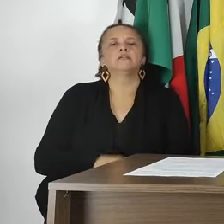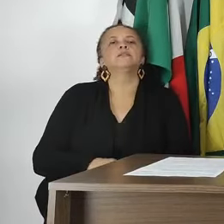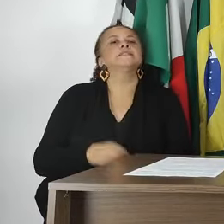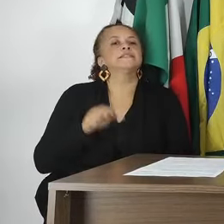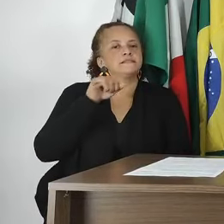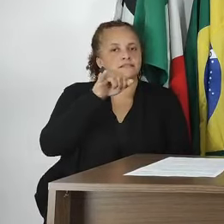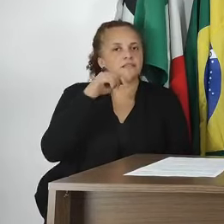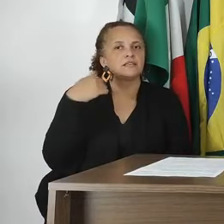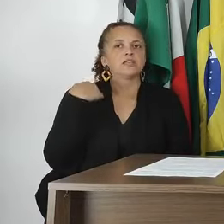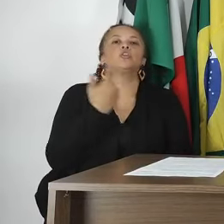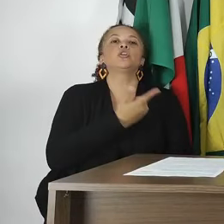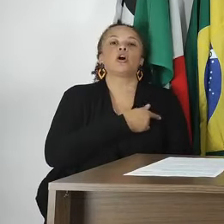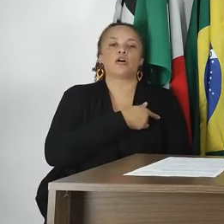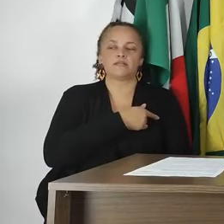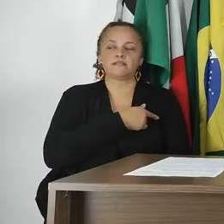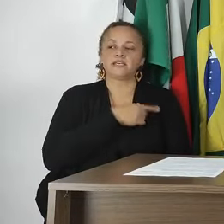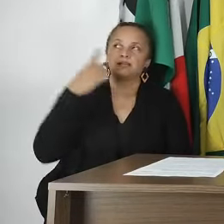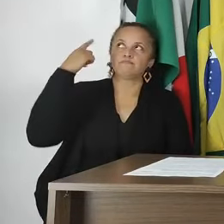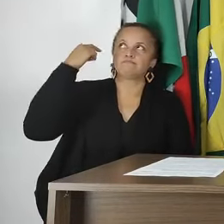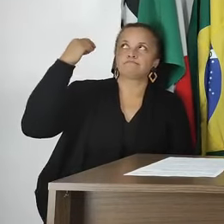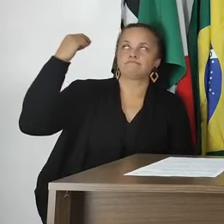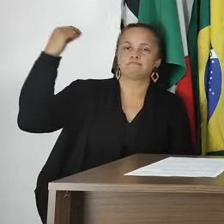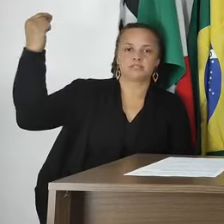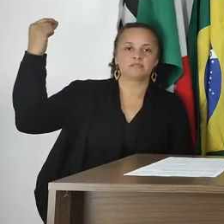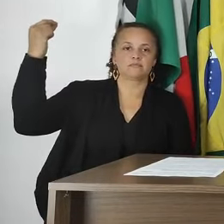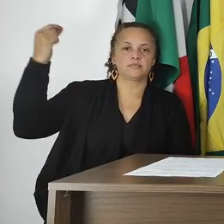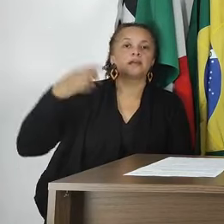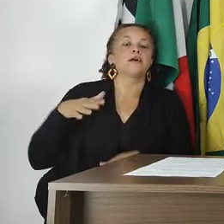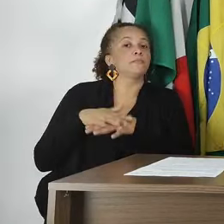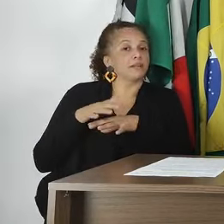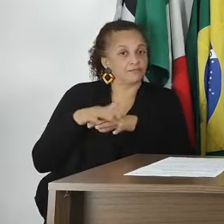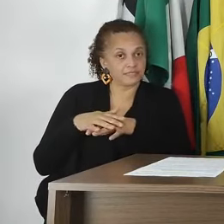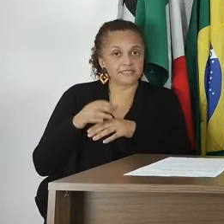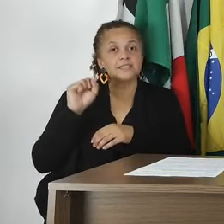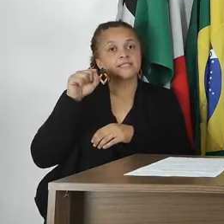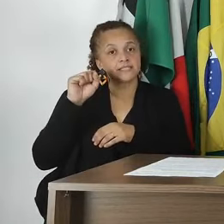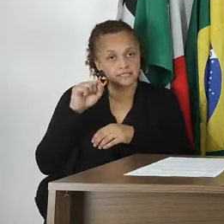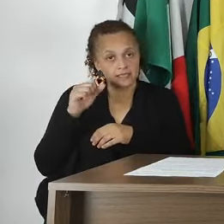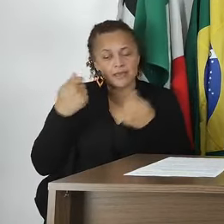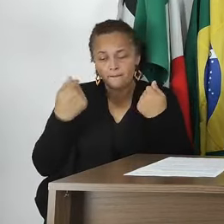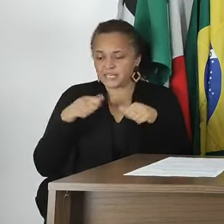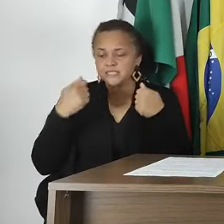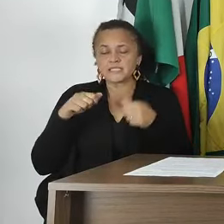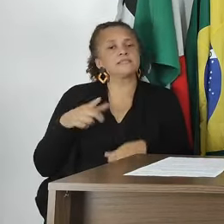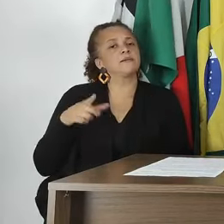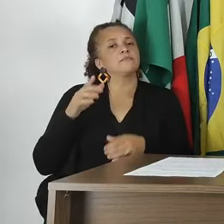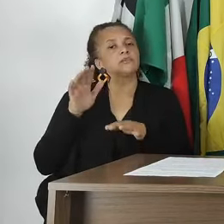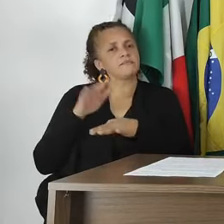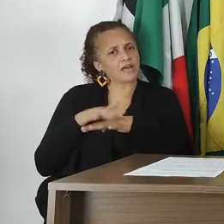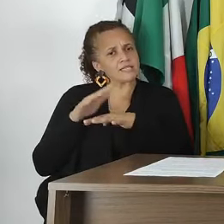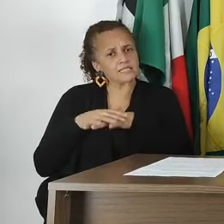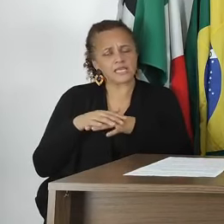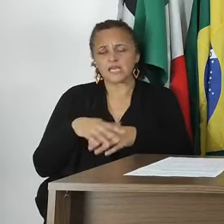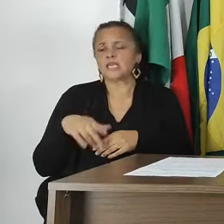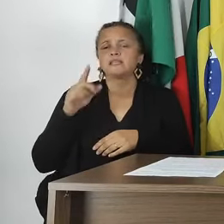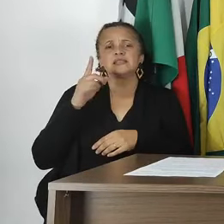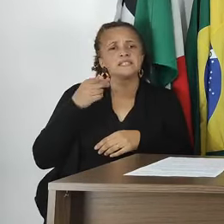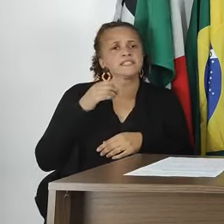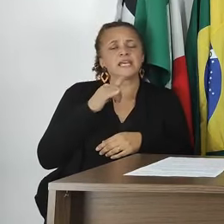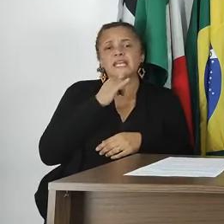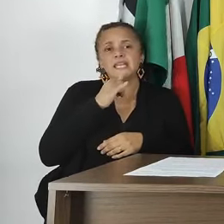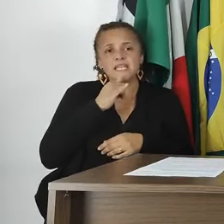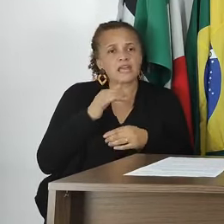por Jesus, chamados por Deus, para praticar essas boas obras, nós temos que ser exemplo. Nós temos que estar praticando isso